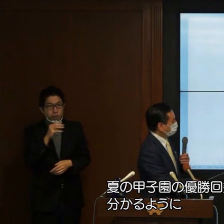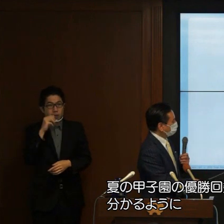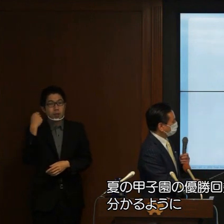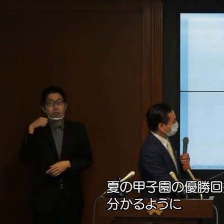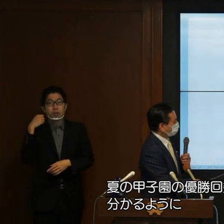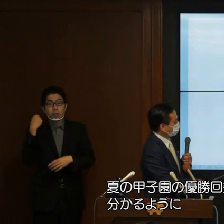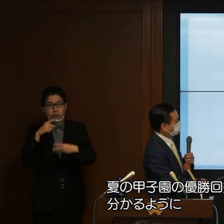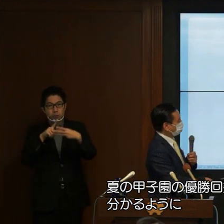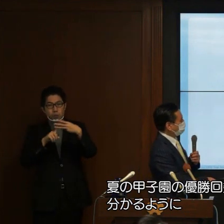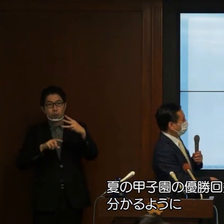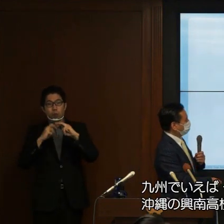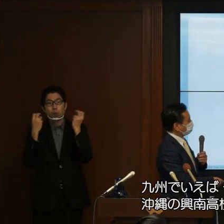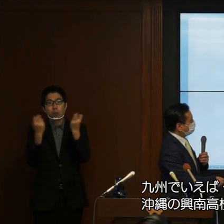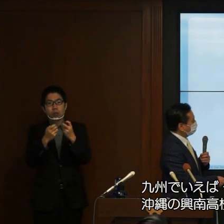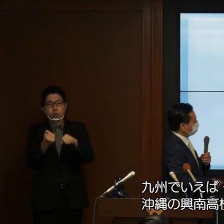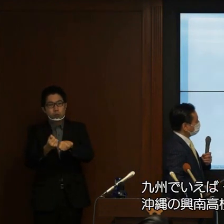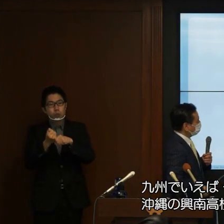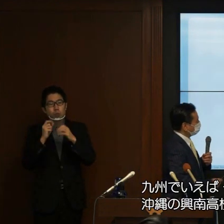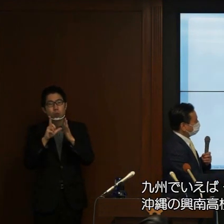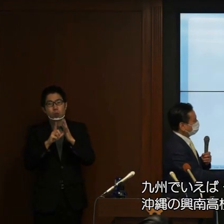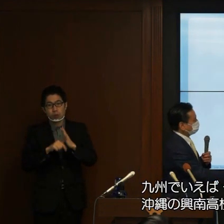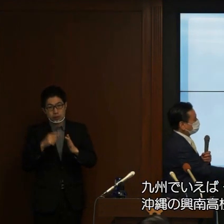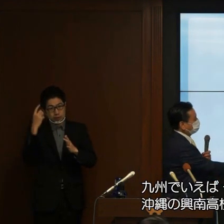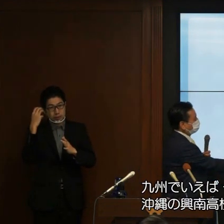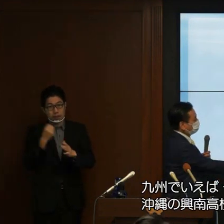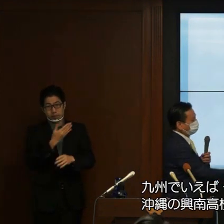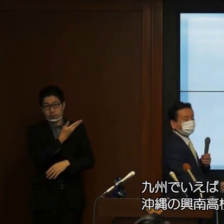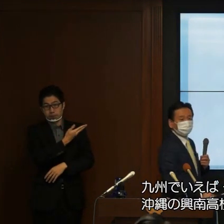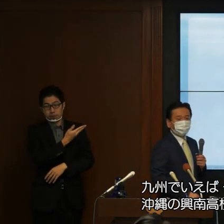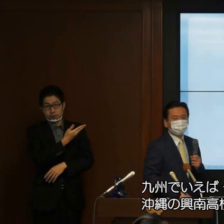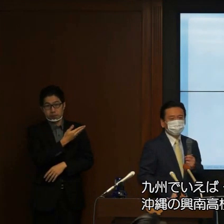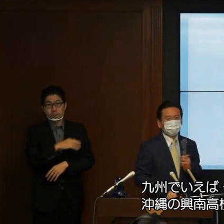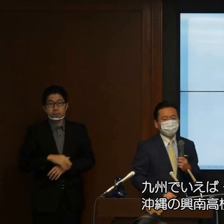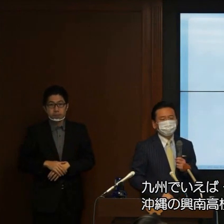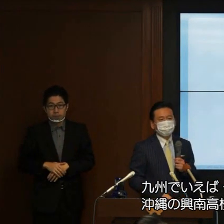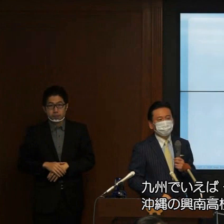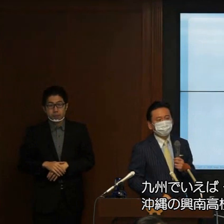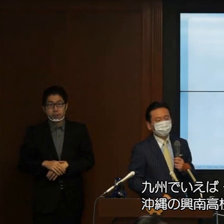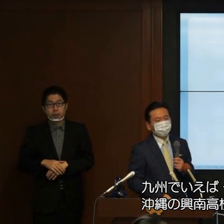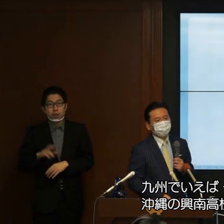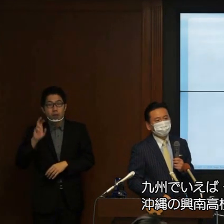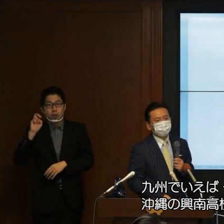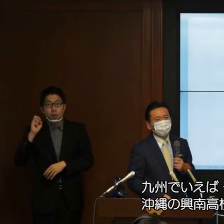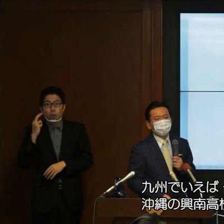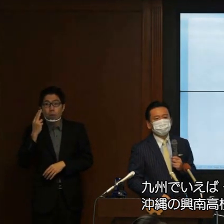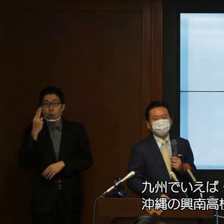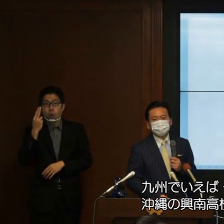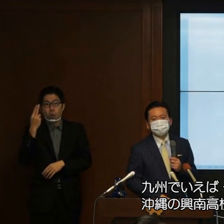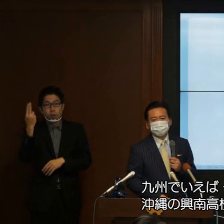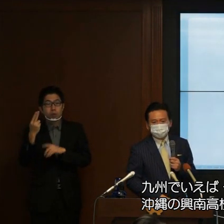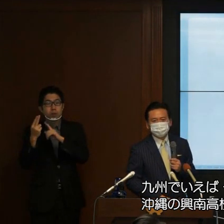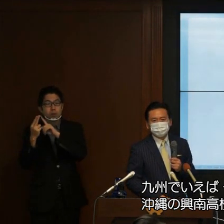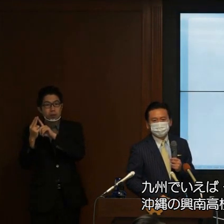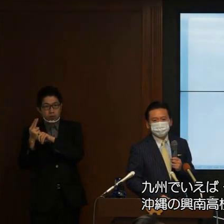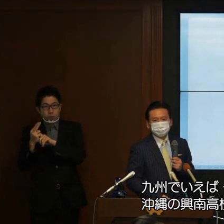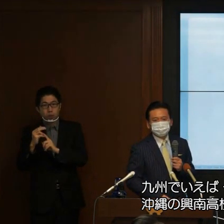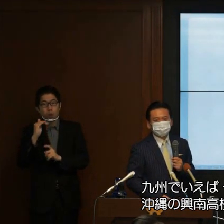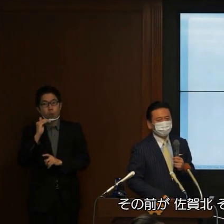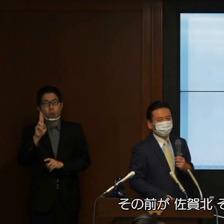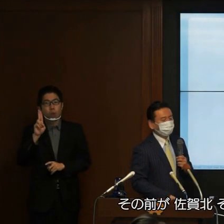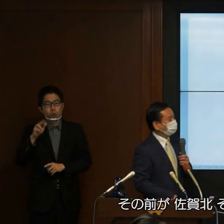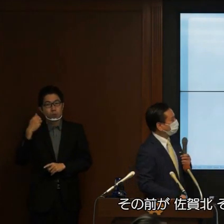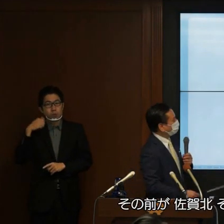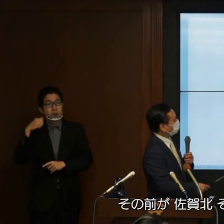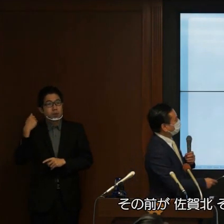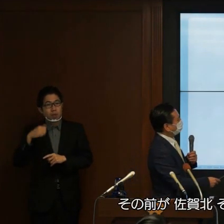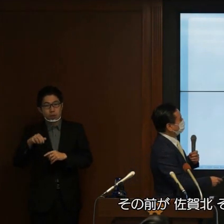回数を見ていただくと分かるように、一番九州で言えば近いのが沖縄の興南高校ですからね。で